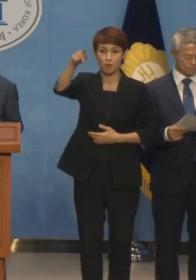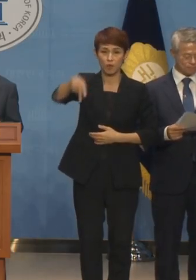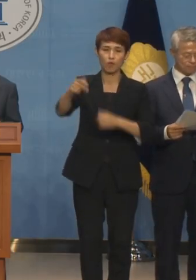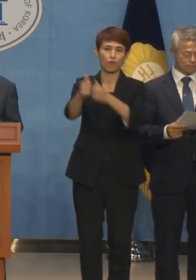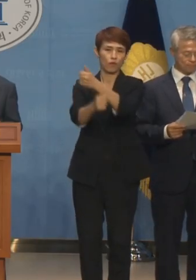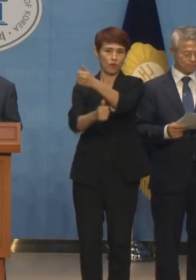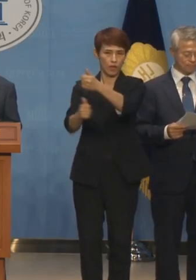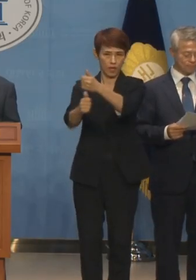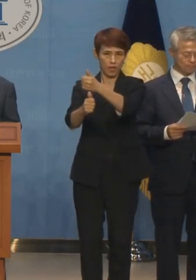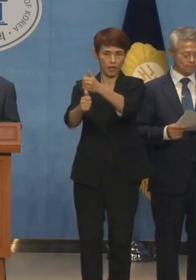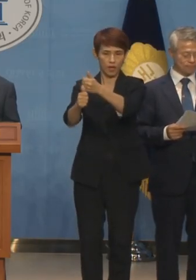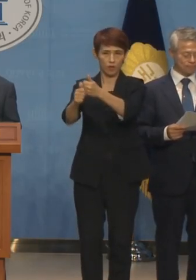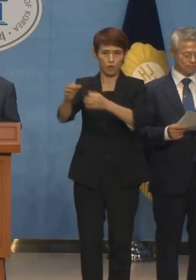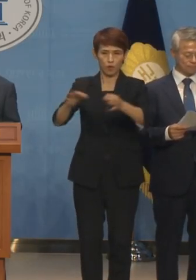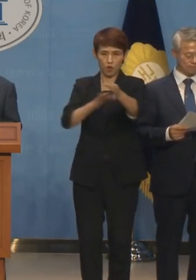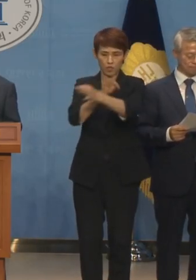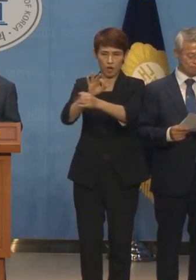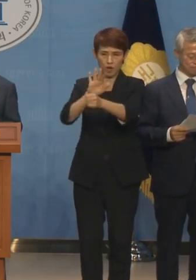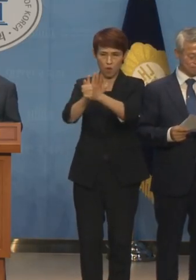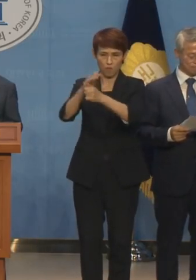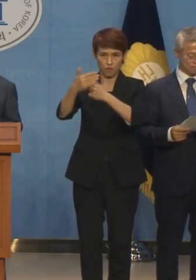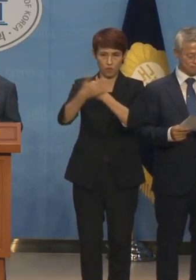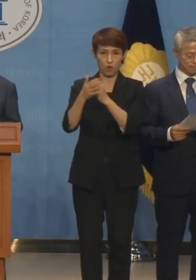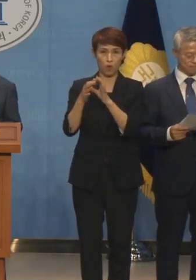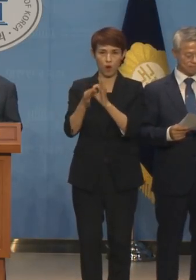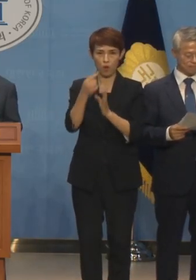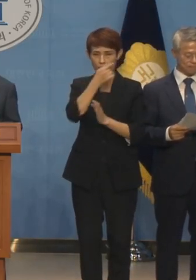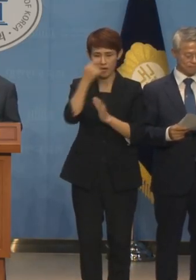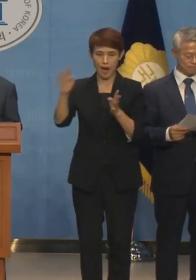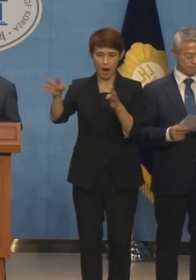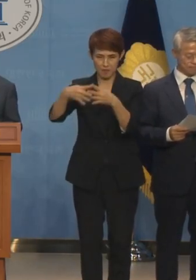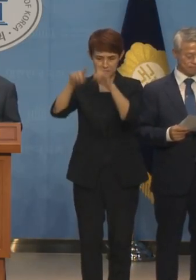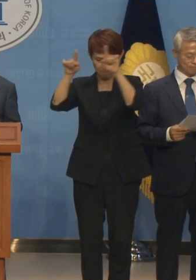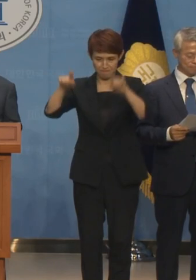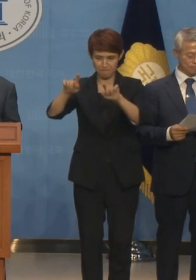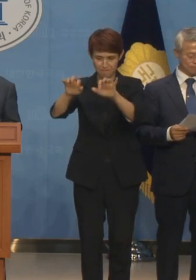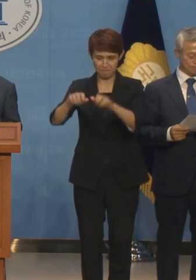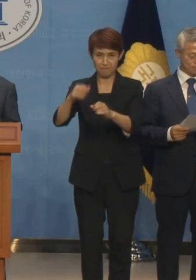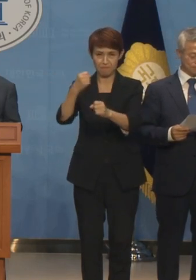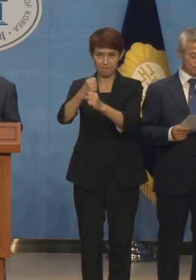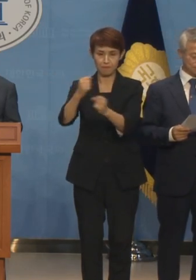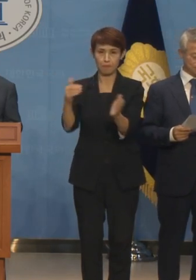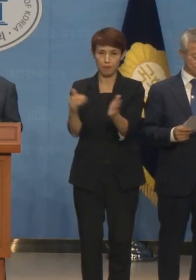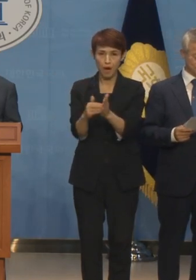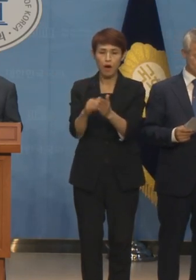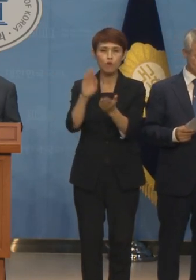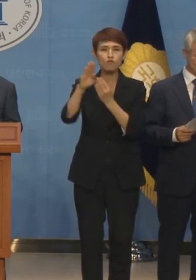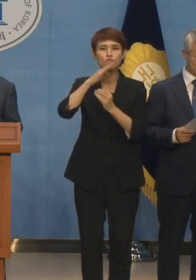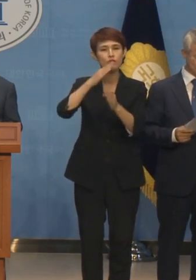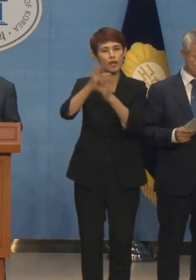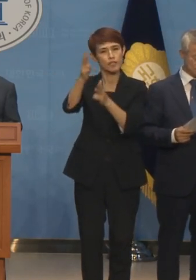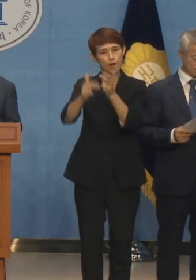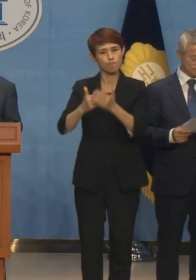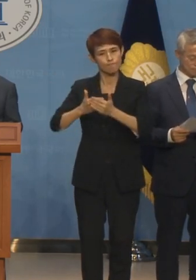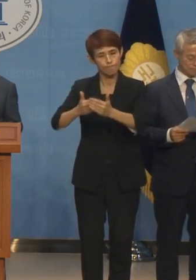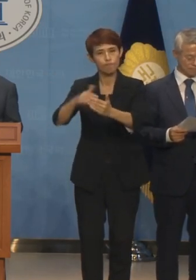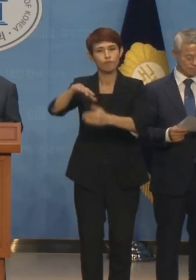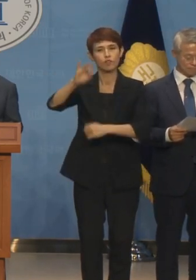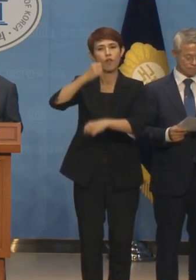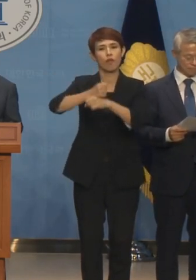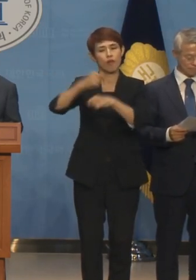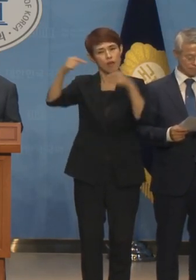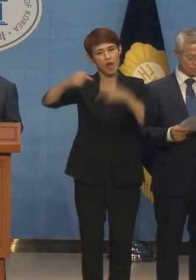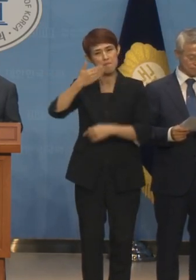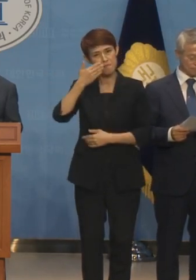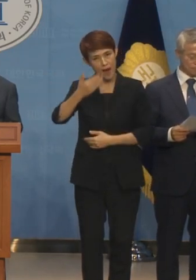조선아시아태평양위원회와 경제협력 관련 합의서를 작성하게 되자 향후에도 대북사업을 우선적으로 협의할 수